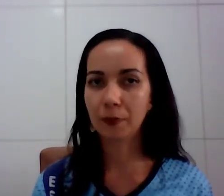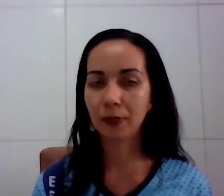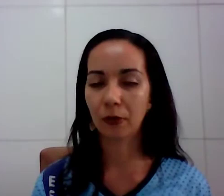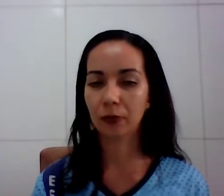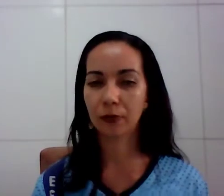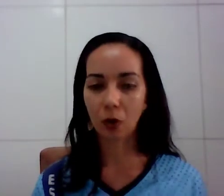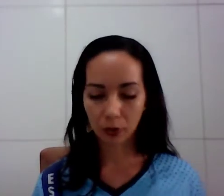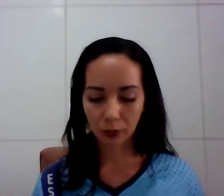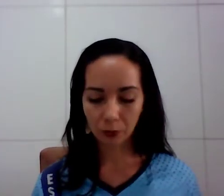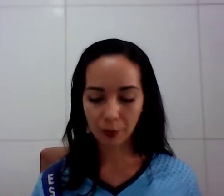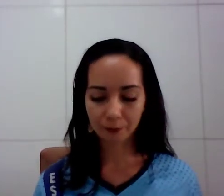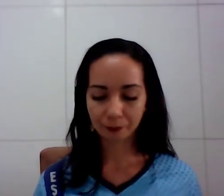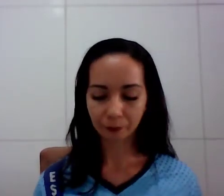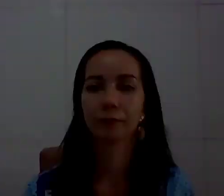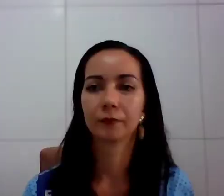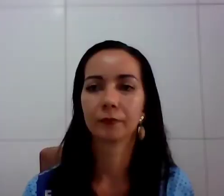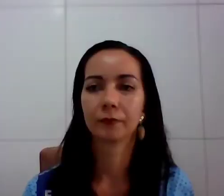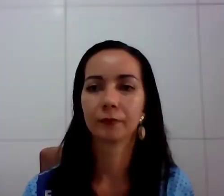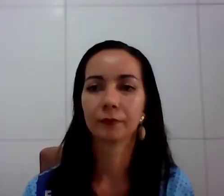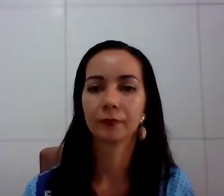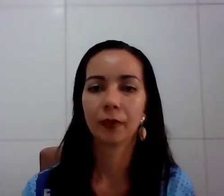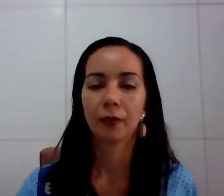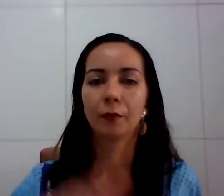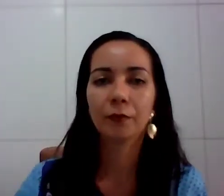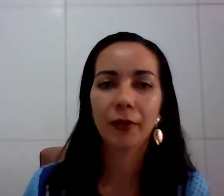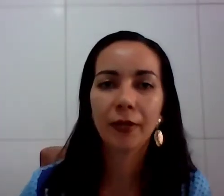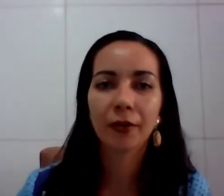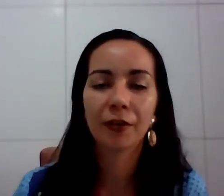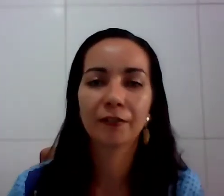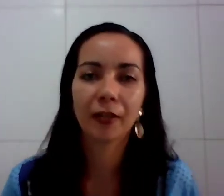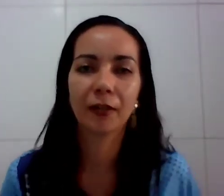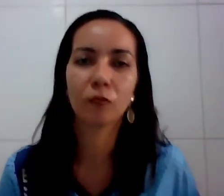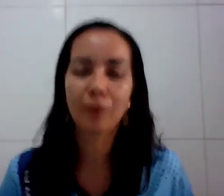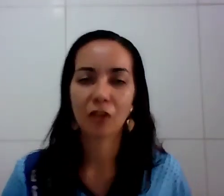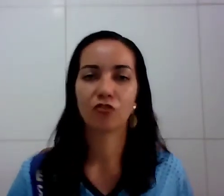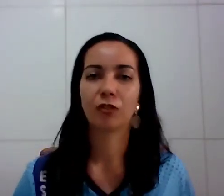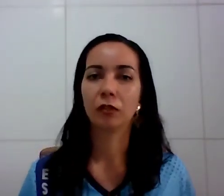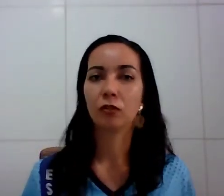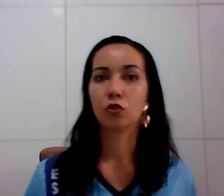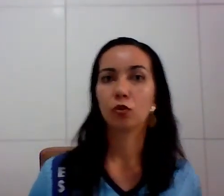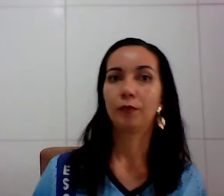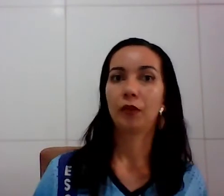próximas aulas. Ok, turma? Tudo bem, agora falamos bastante